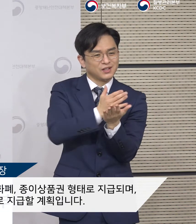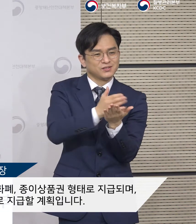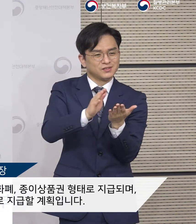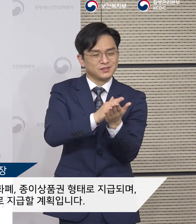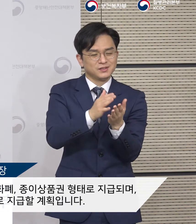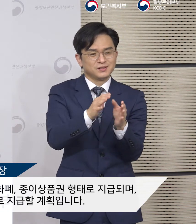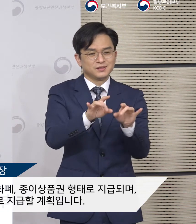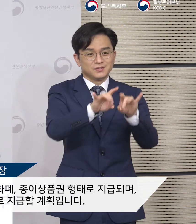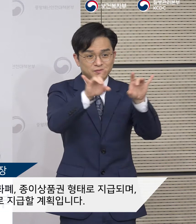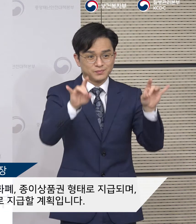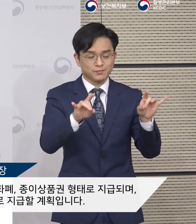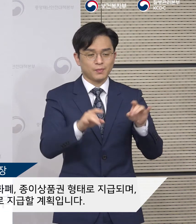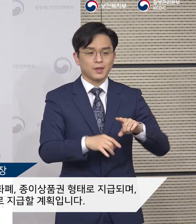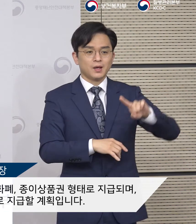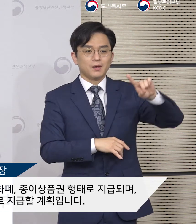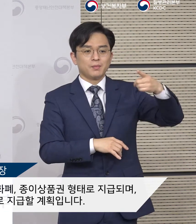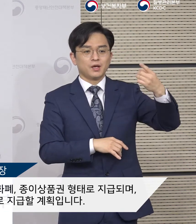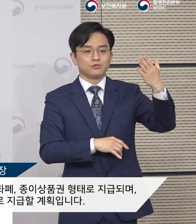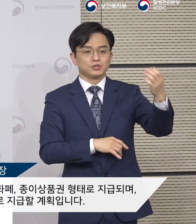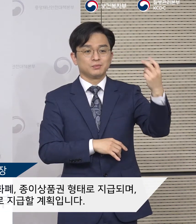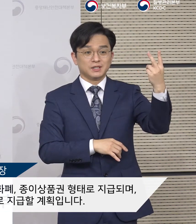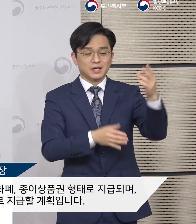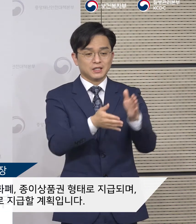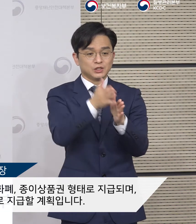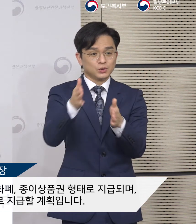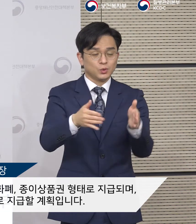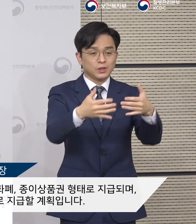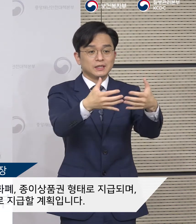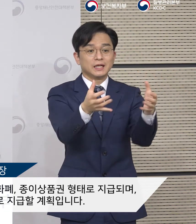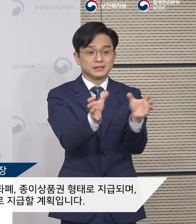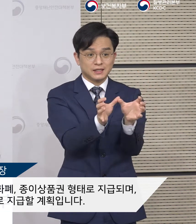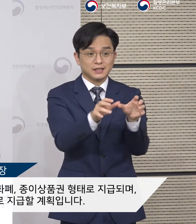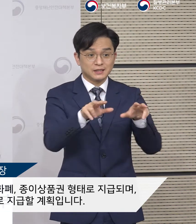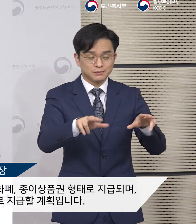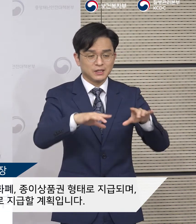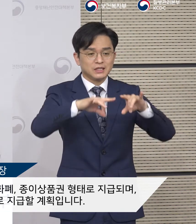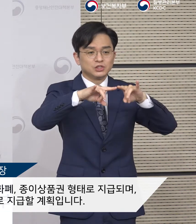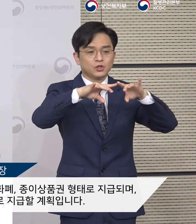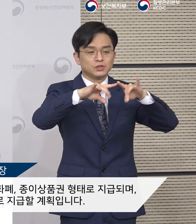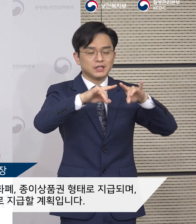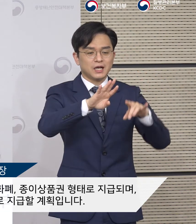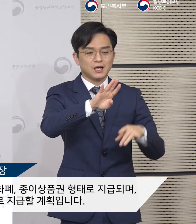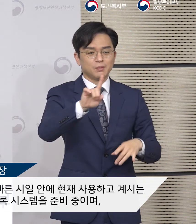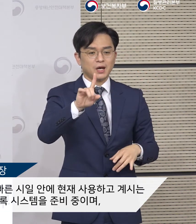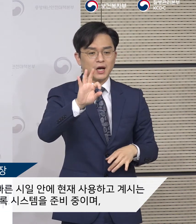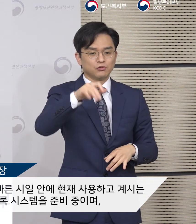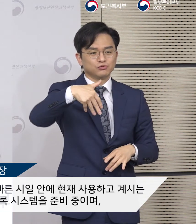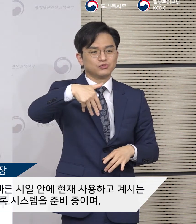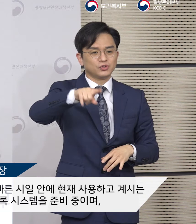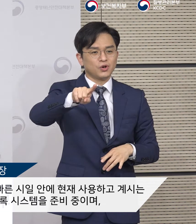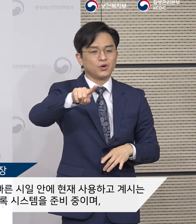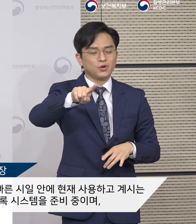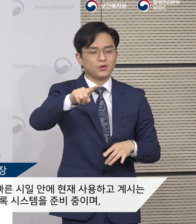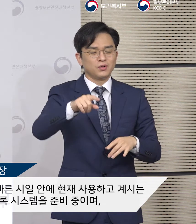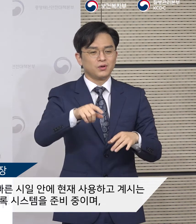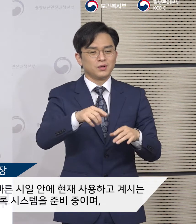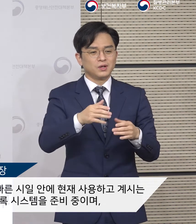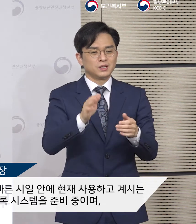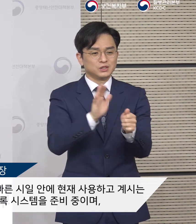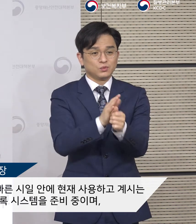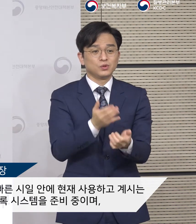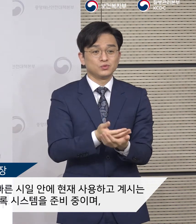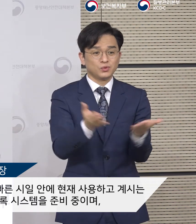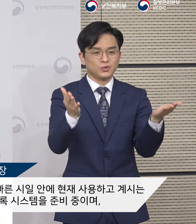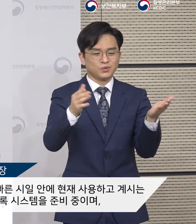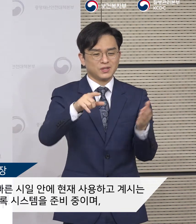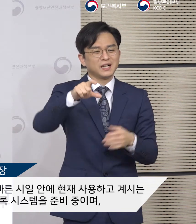229개 중 192개 지자체가 전자바우처 형태로 지급할 계획입니다. 전자바우처는 여건이 허락하는